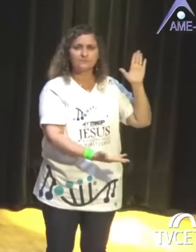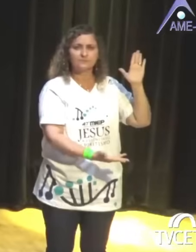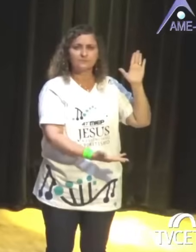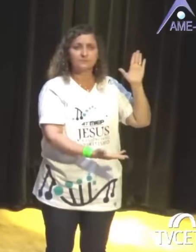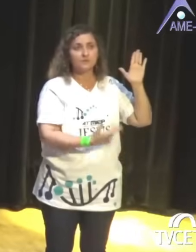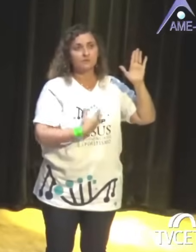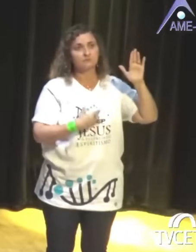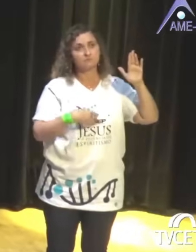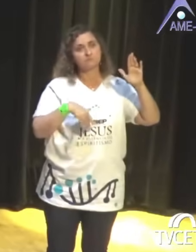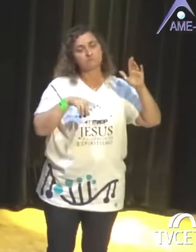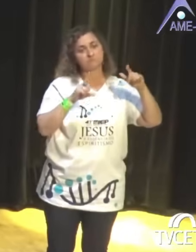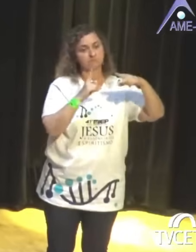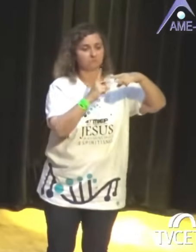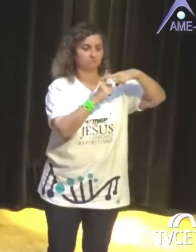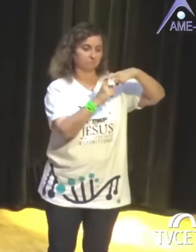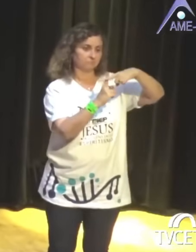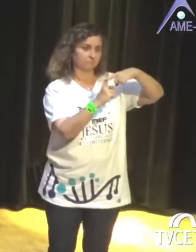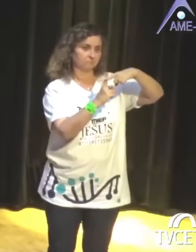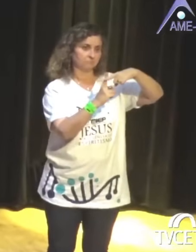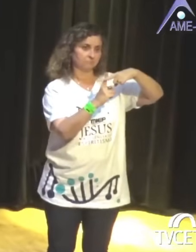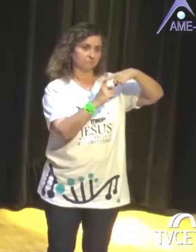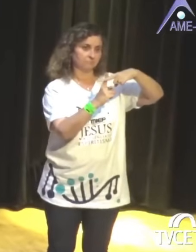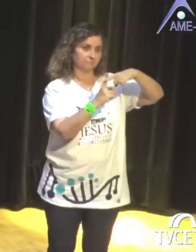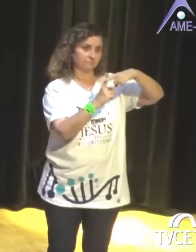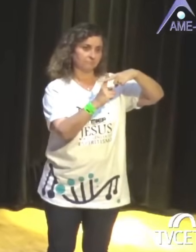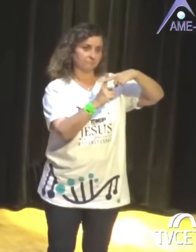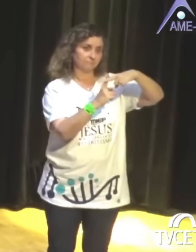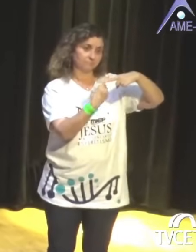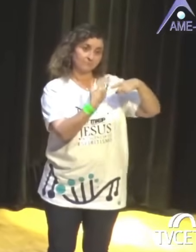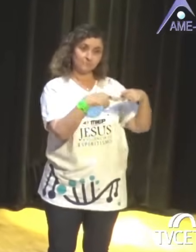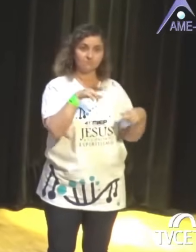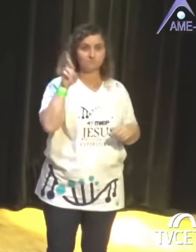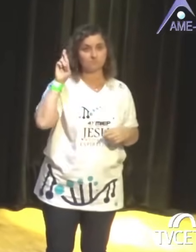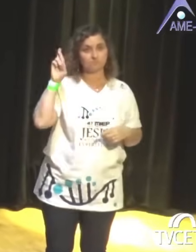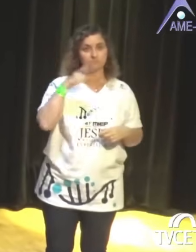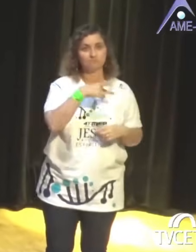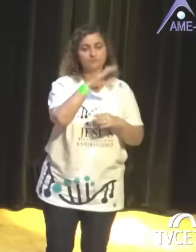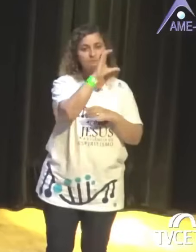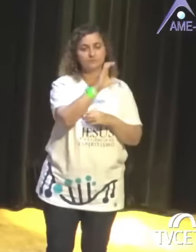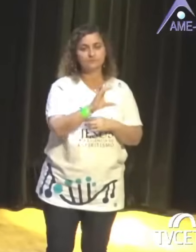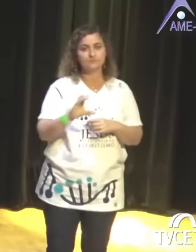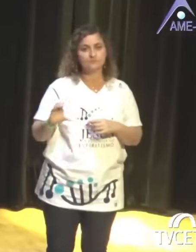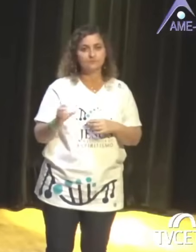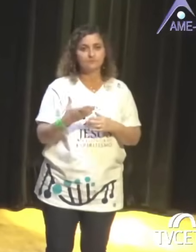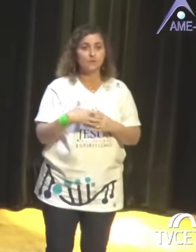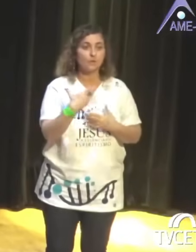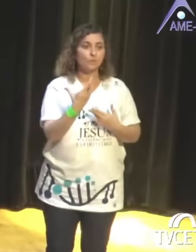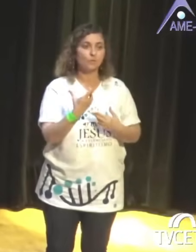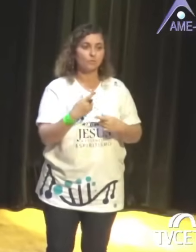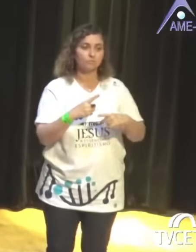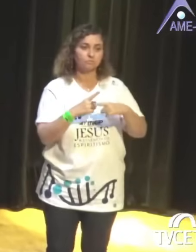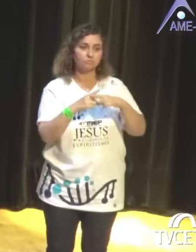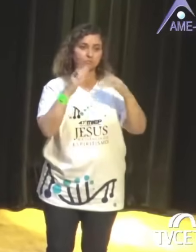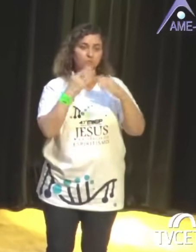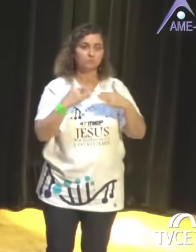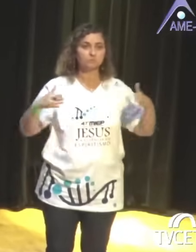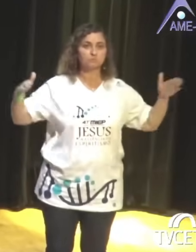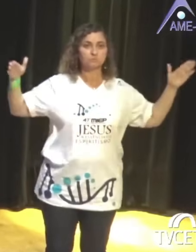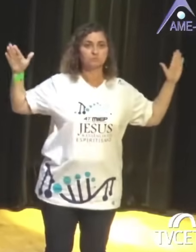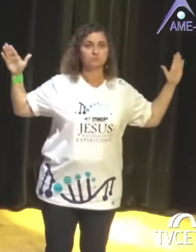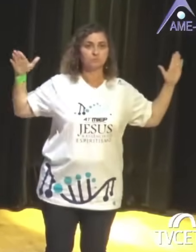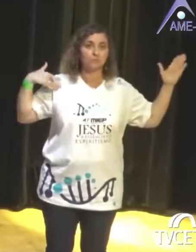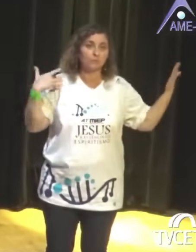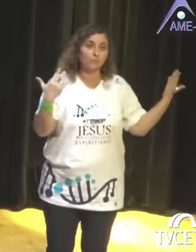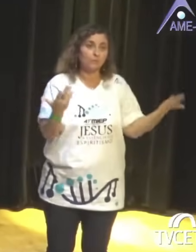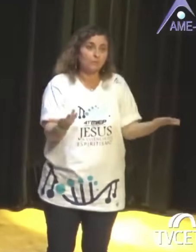no crucifixo a representação católica a cruz a representação Protestante e